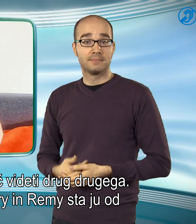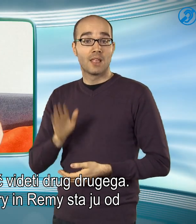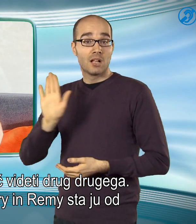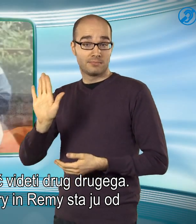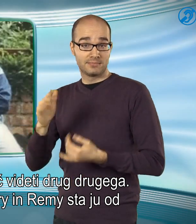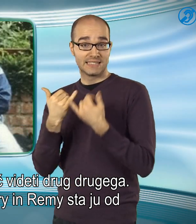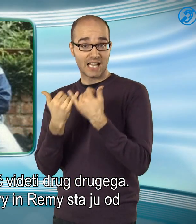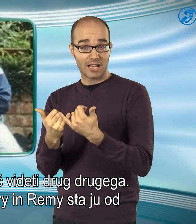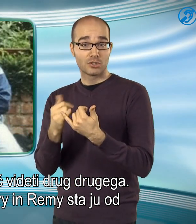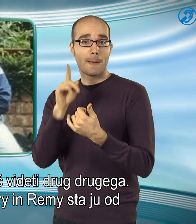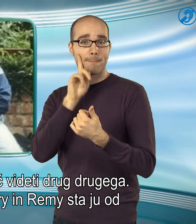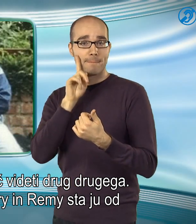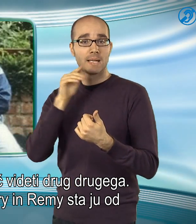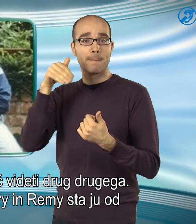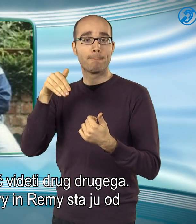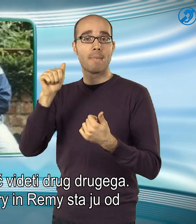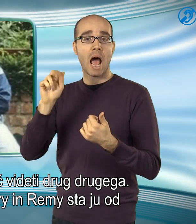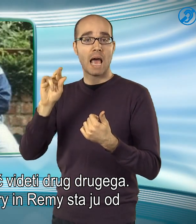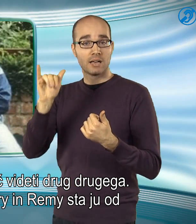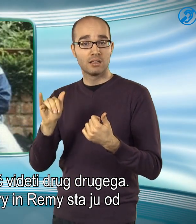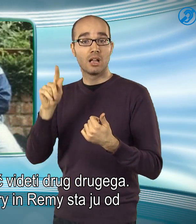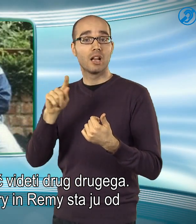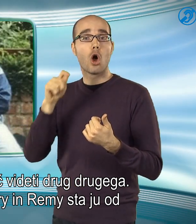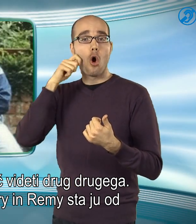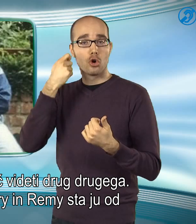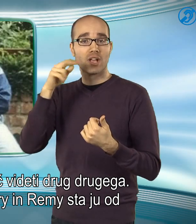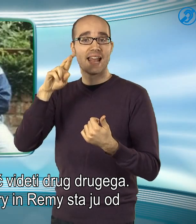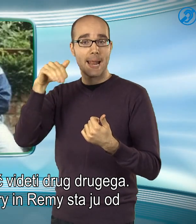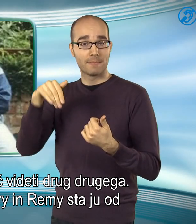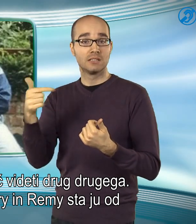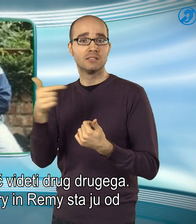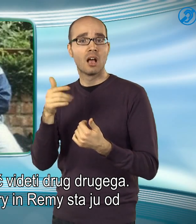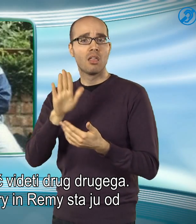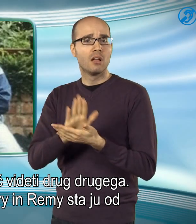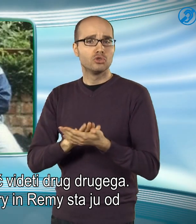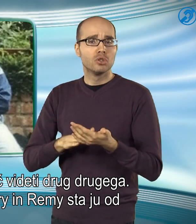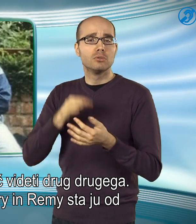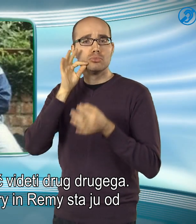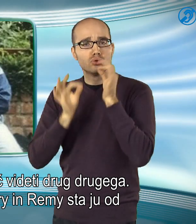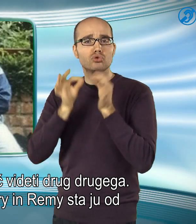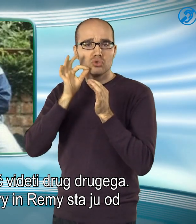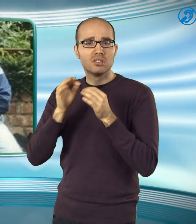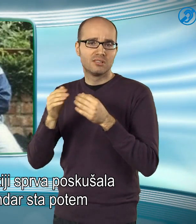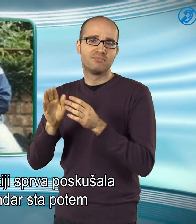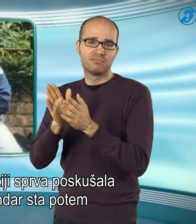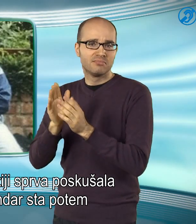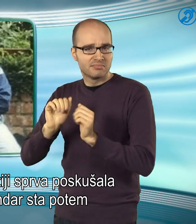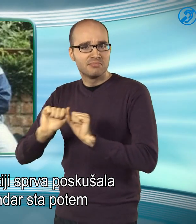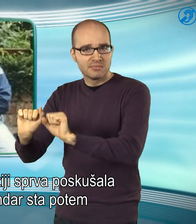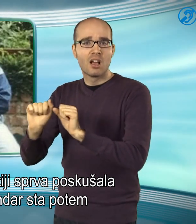Njuna starša Mary in Remi sta jo od želje po evtanaziji sprva poskušala odvrniti, vendar sta potem spoznala,